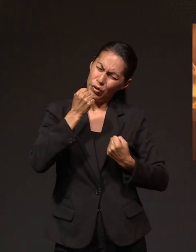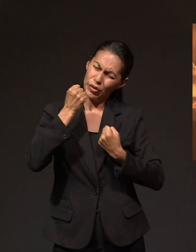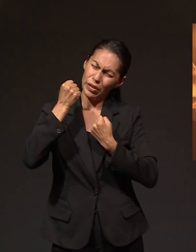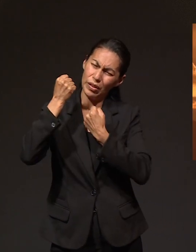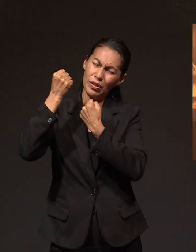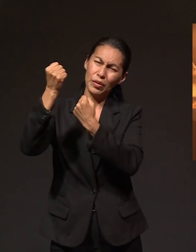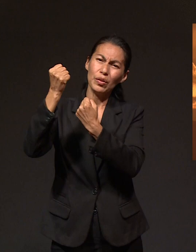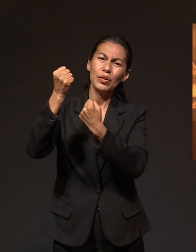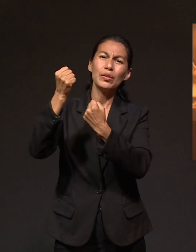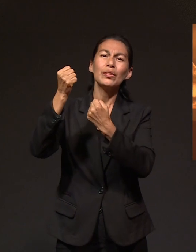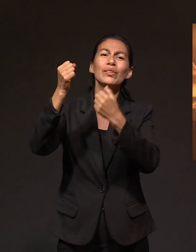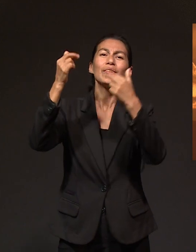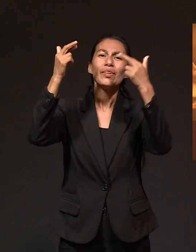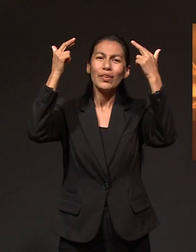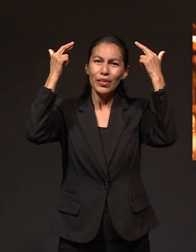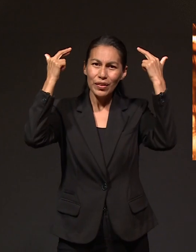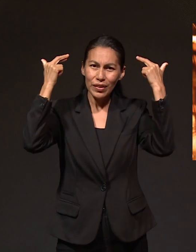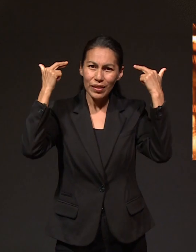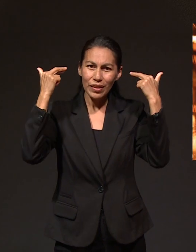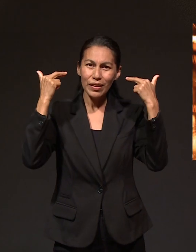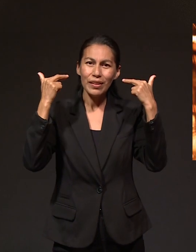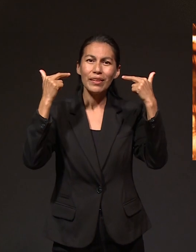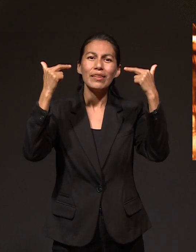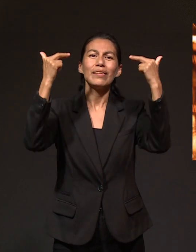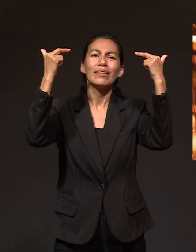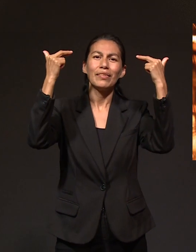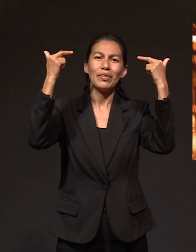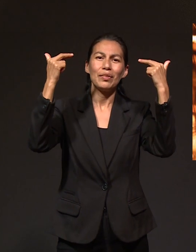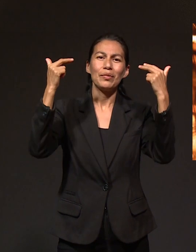él es Dios.